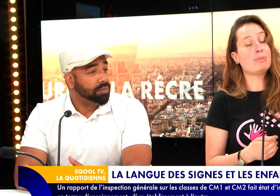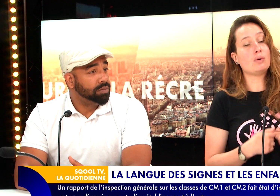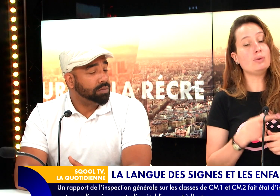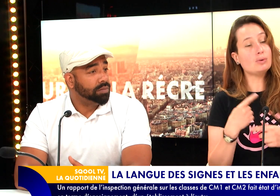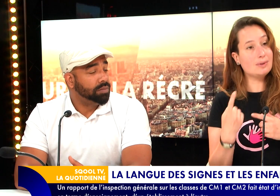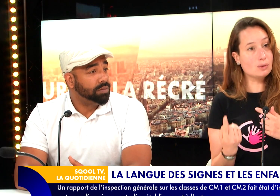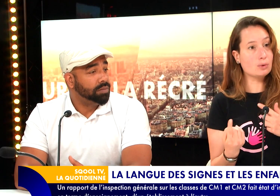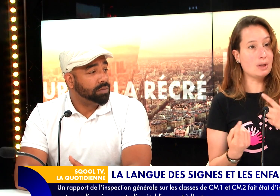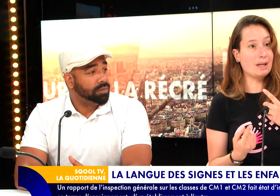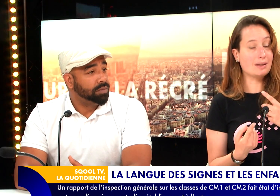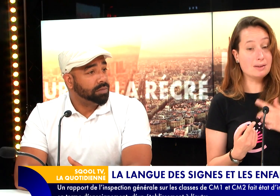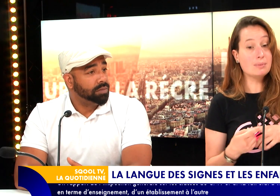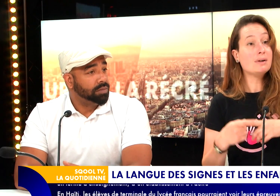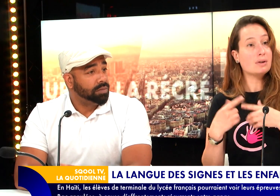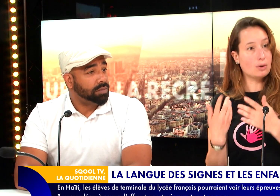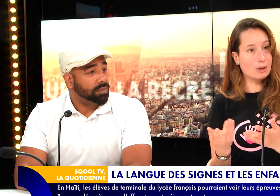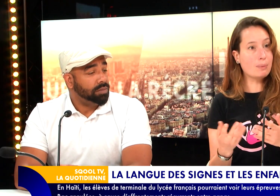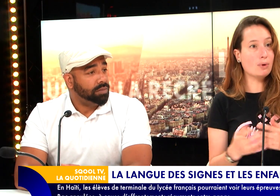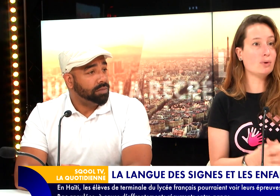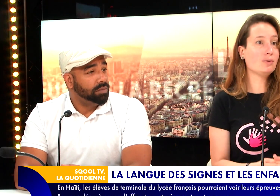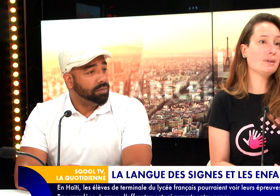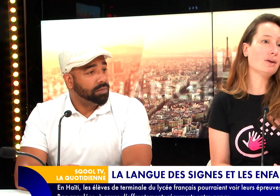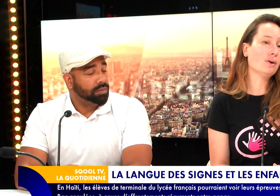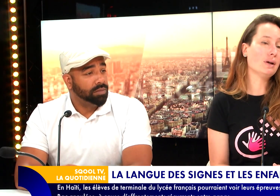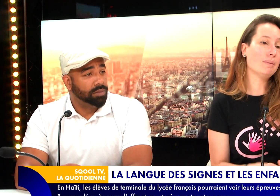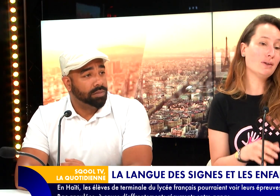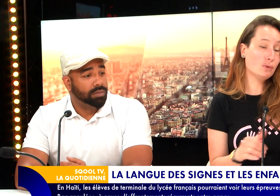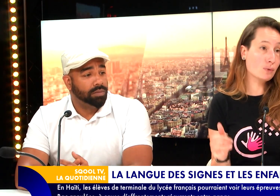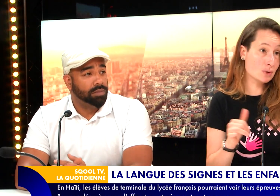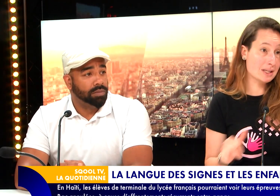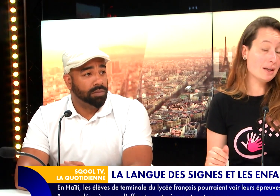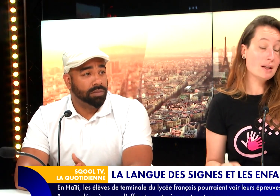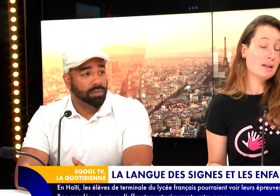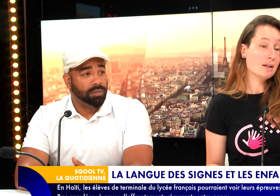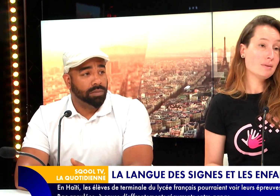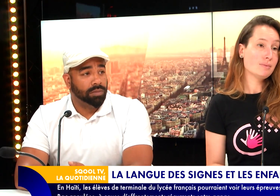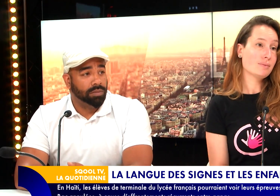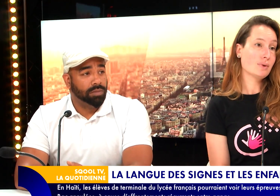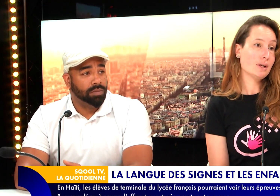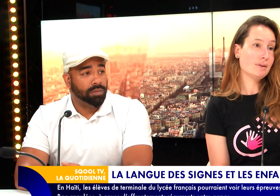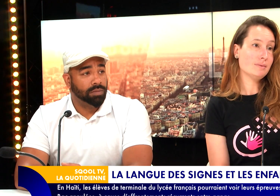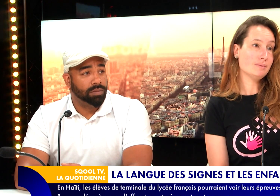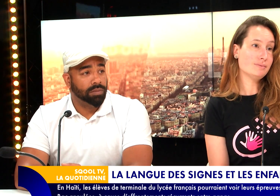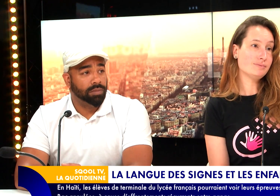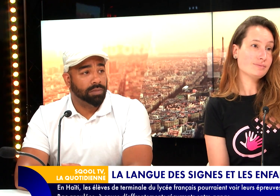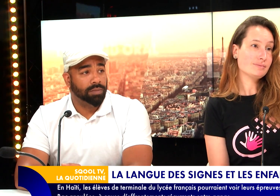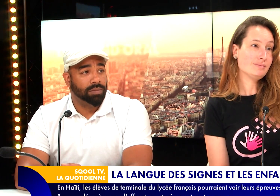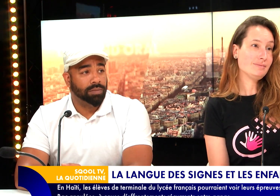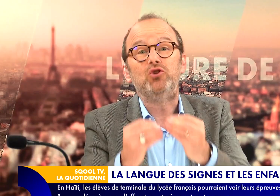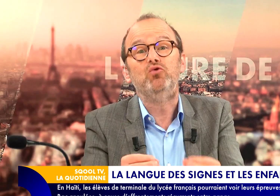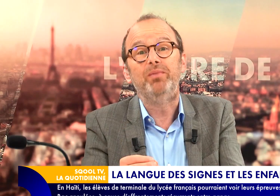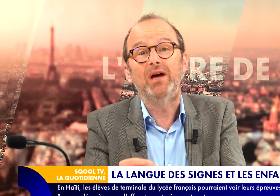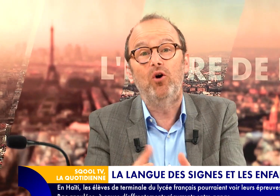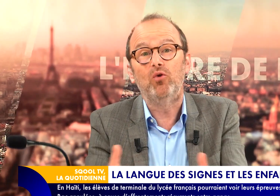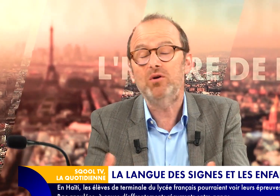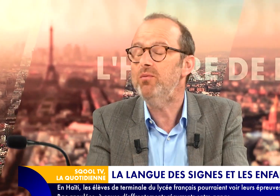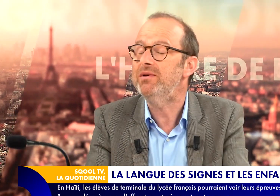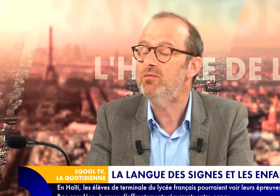Mais on lutte aussi contre l'illettrisme en apprenant aussi la base du français. Bon. Voilà. C'est super. En gros, comment on